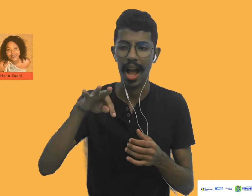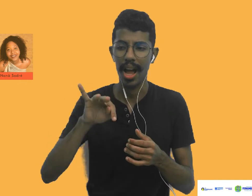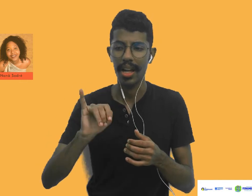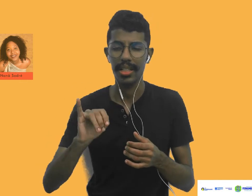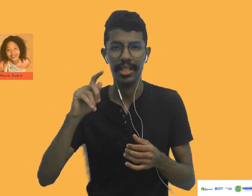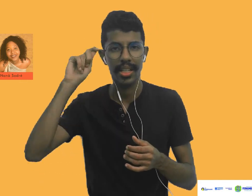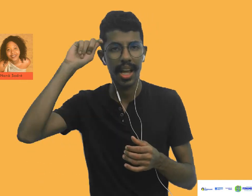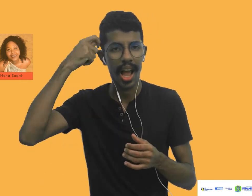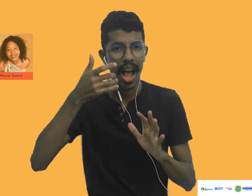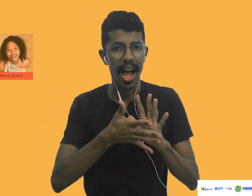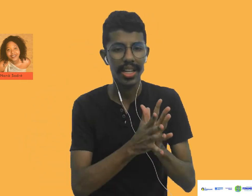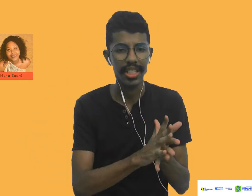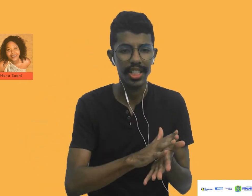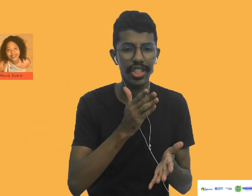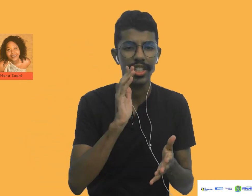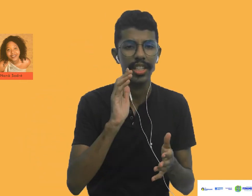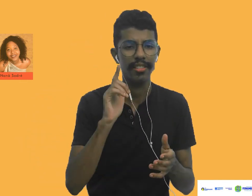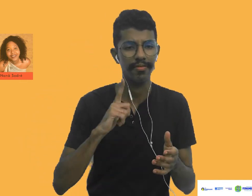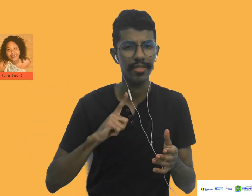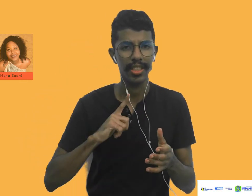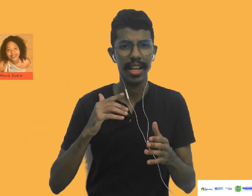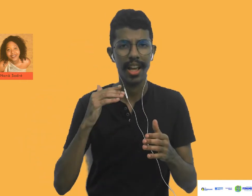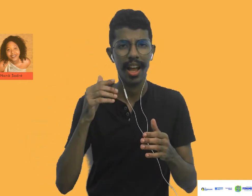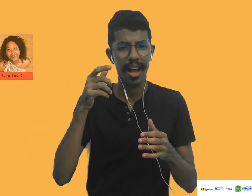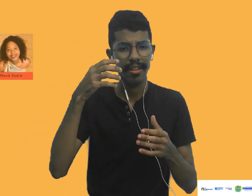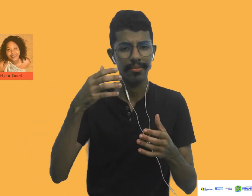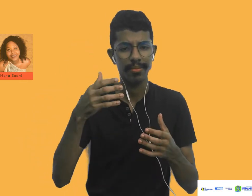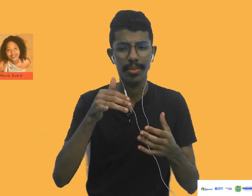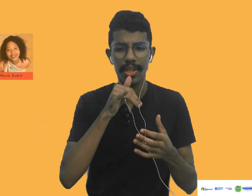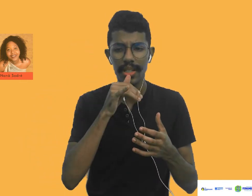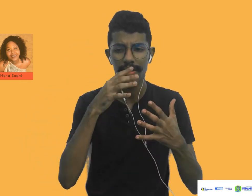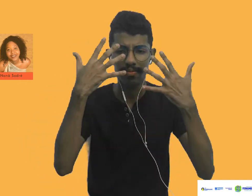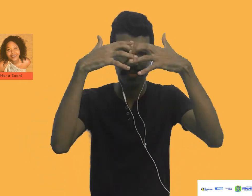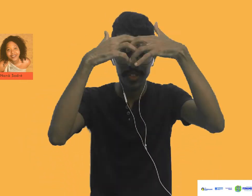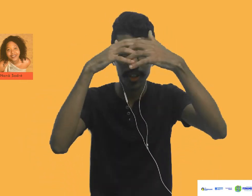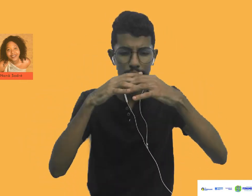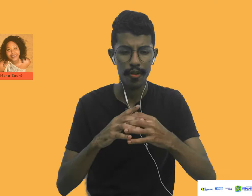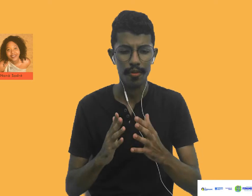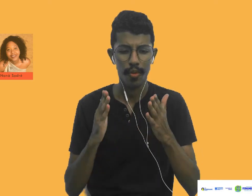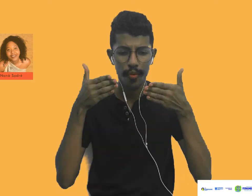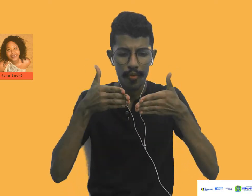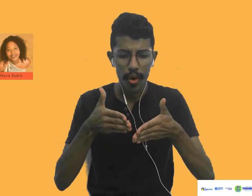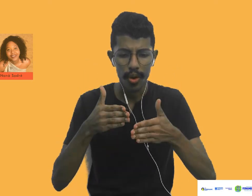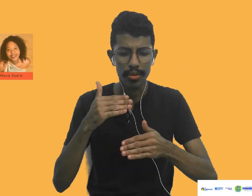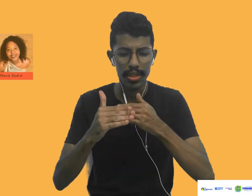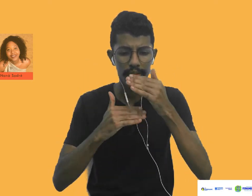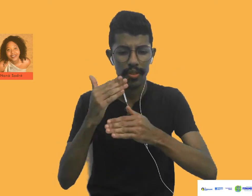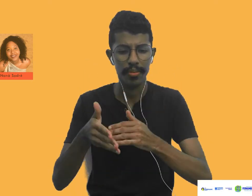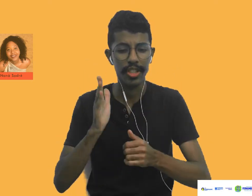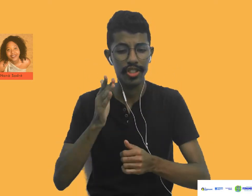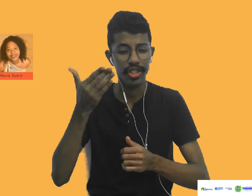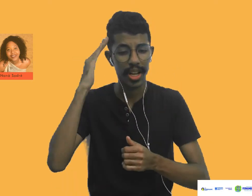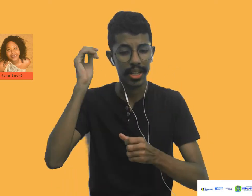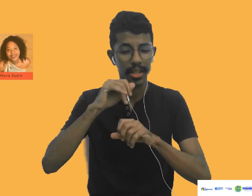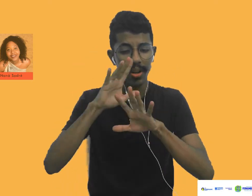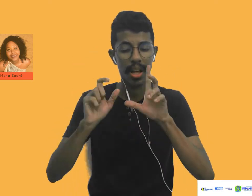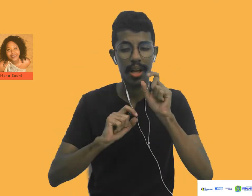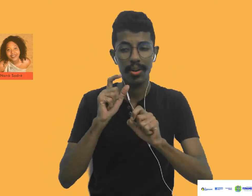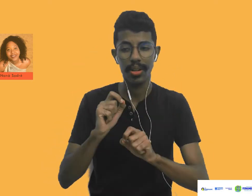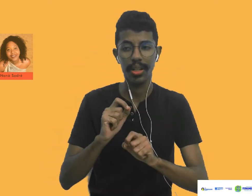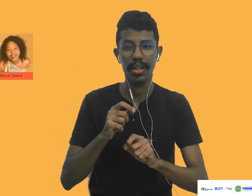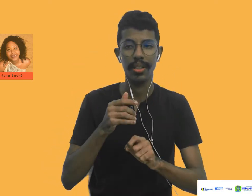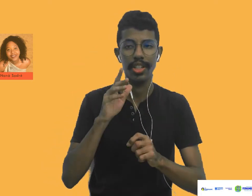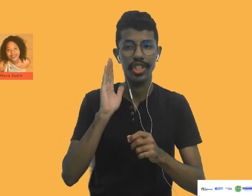para o desenvolvimento, que já entendeu, né, como o privilégio da branquitude